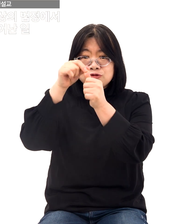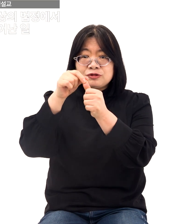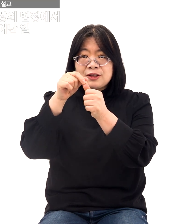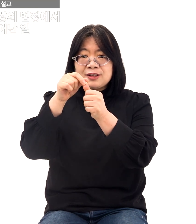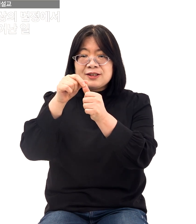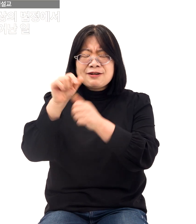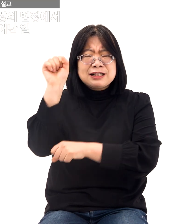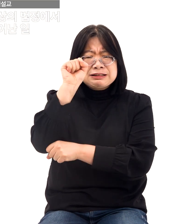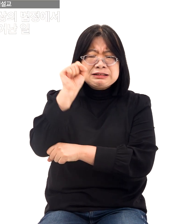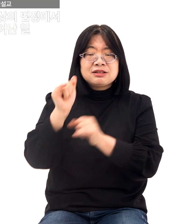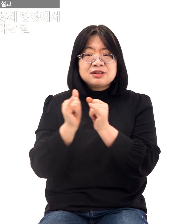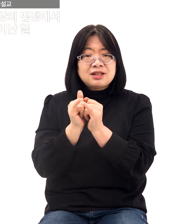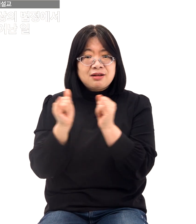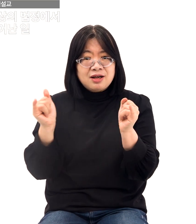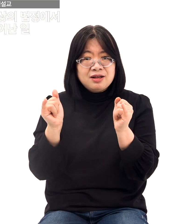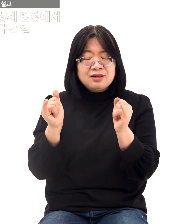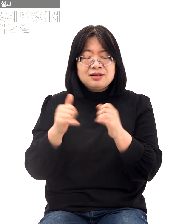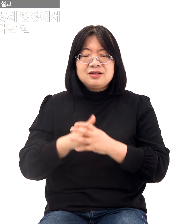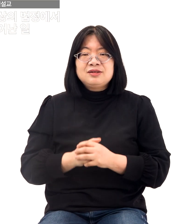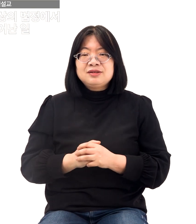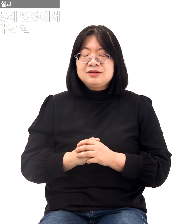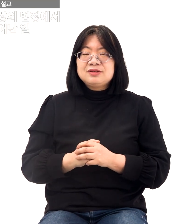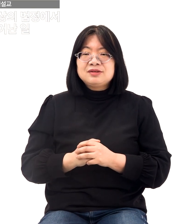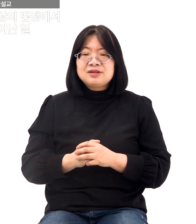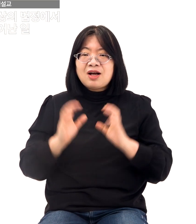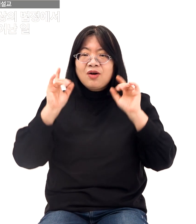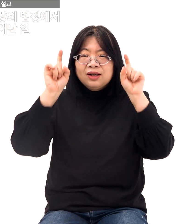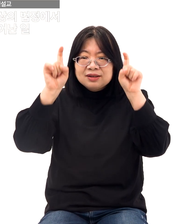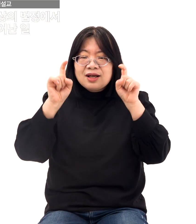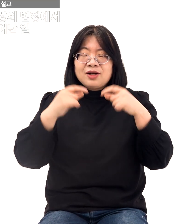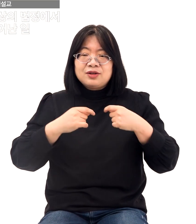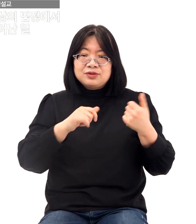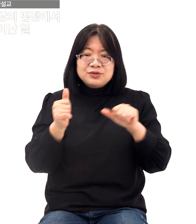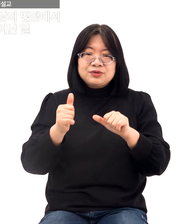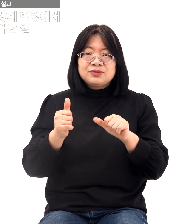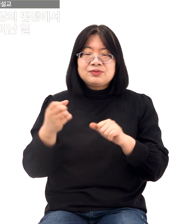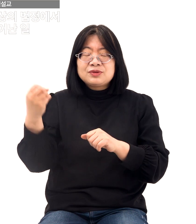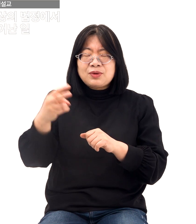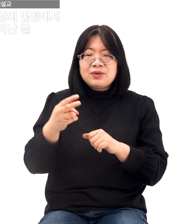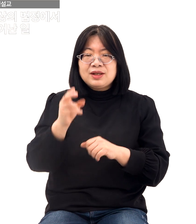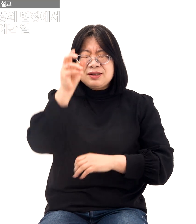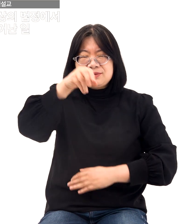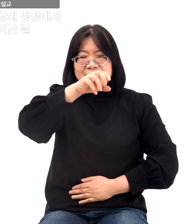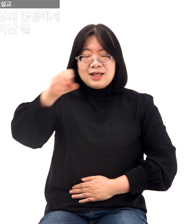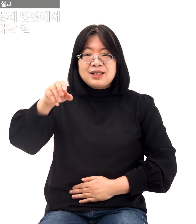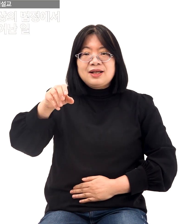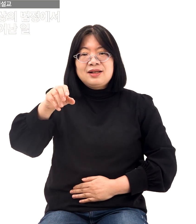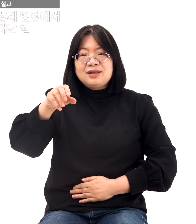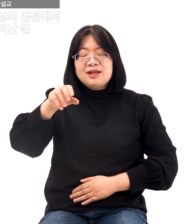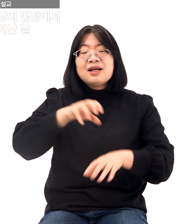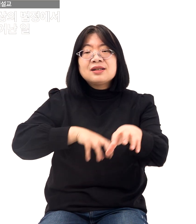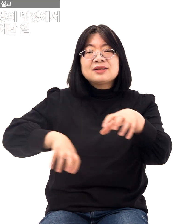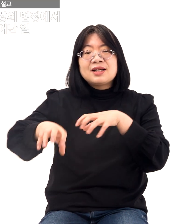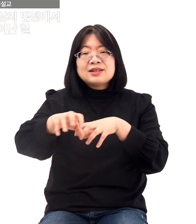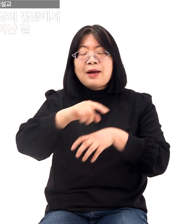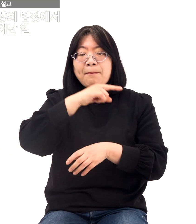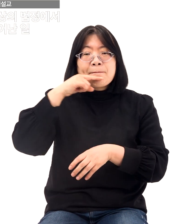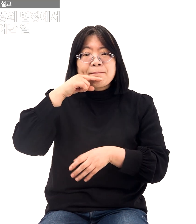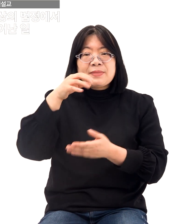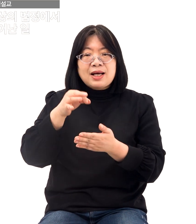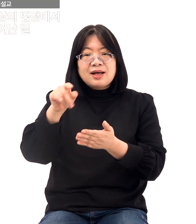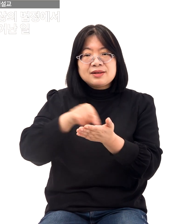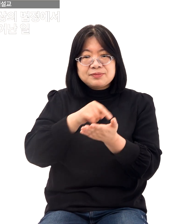구원이 흔들리는 사람은 어린 양의 죽음과 십자가의 대신